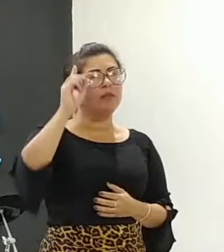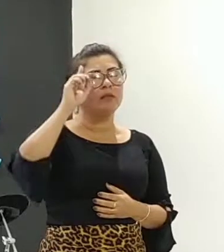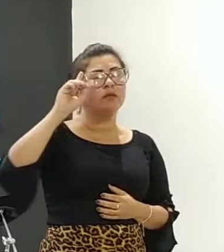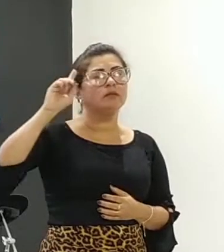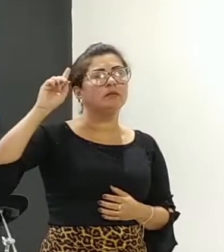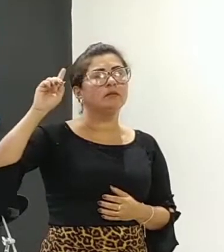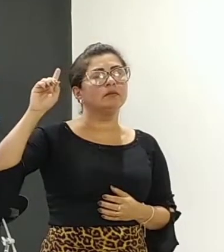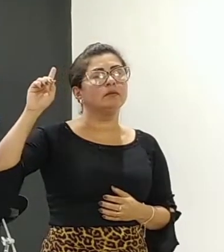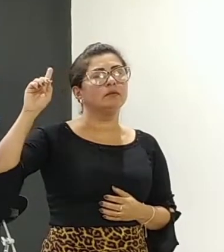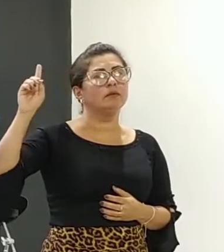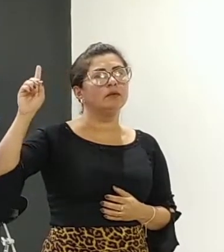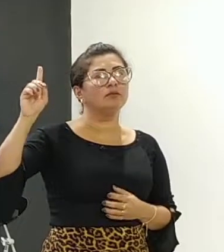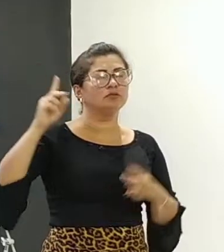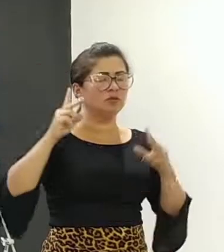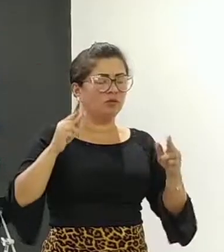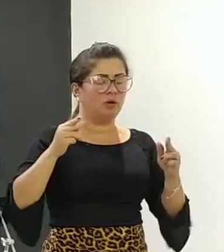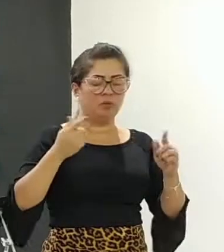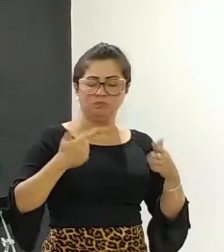Deus não há outro,